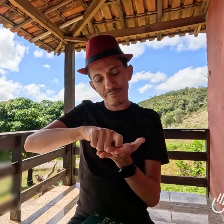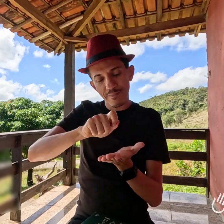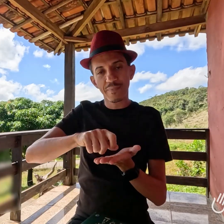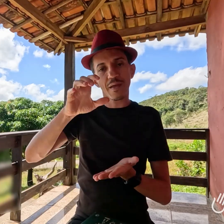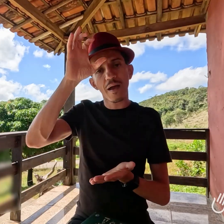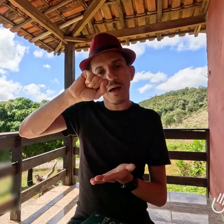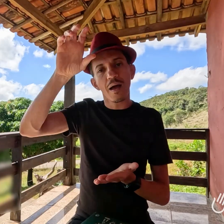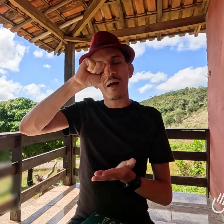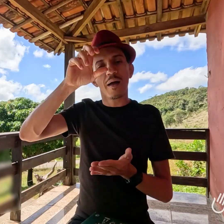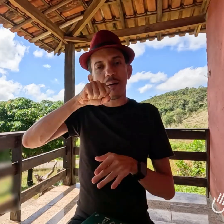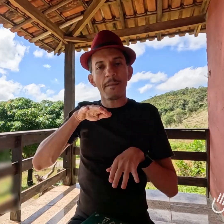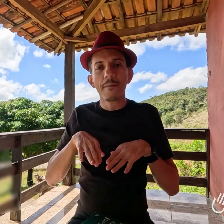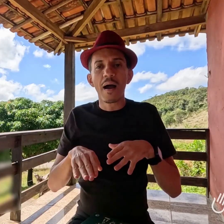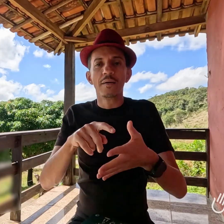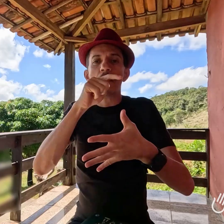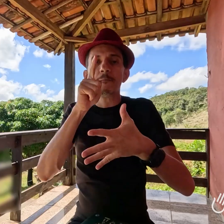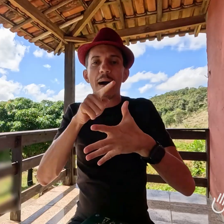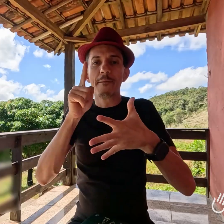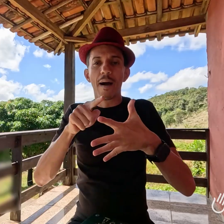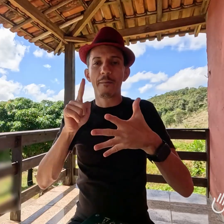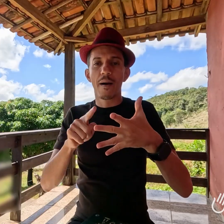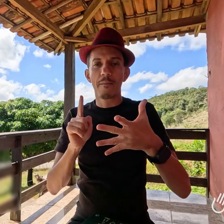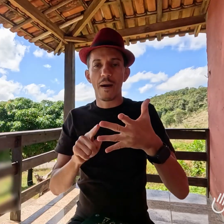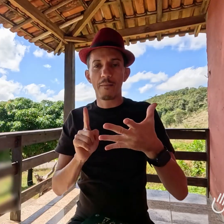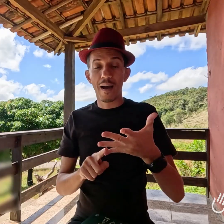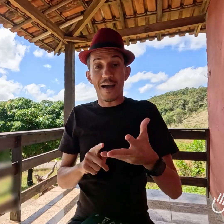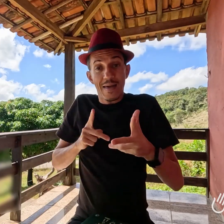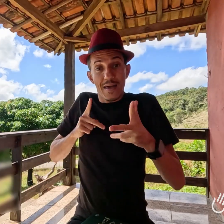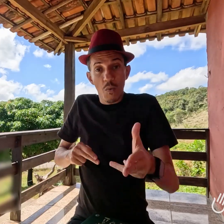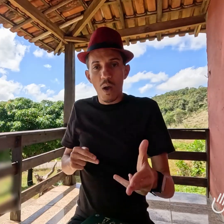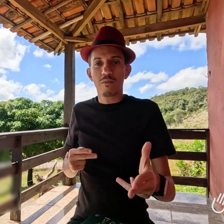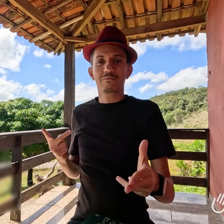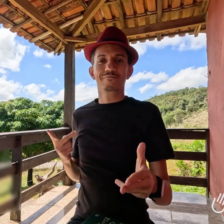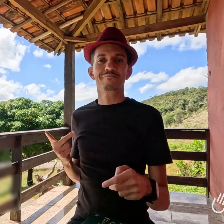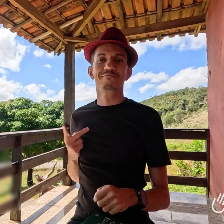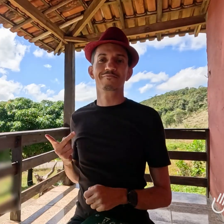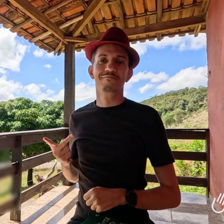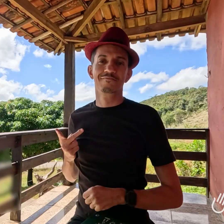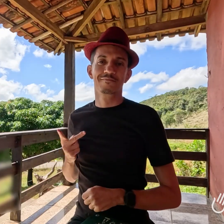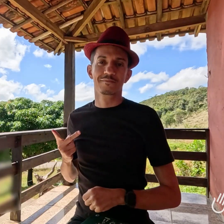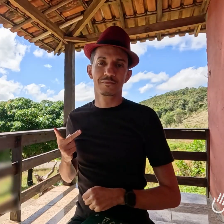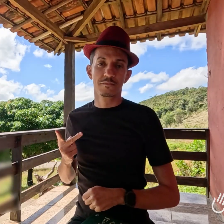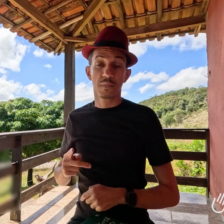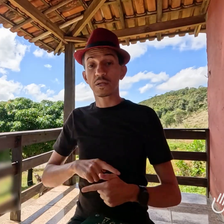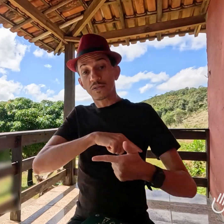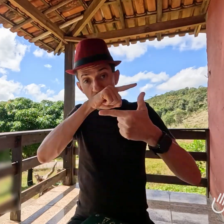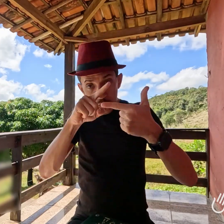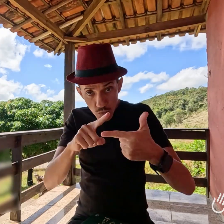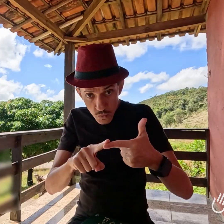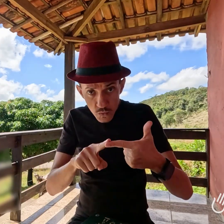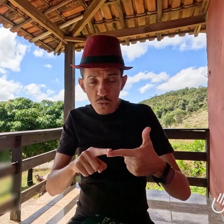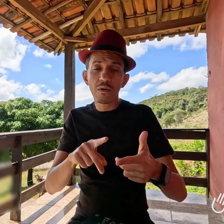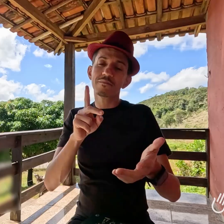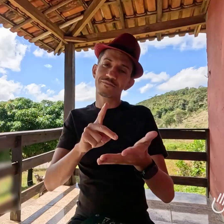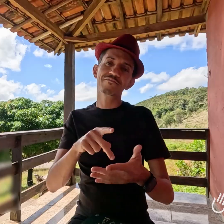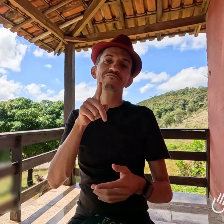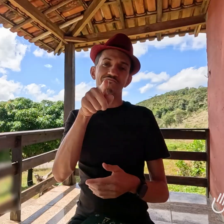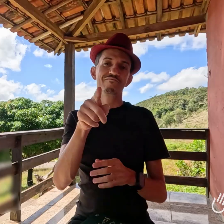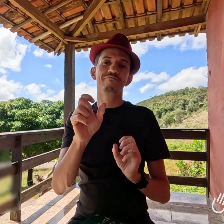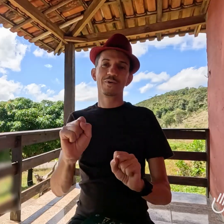isso? Bom, primeira coisa que você tem que saber, quer seja você surdo ou ouvinte, essas 5 fases são aplicáveis para você. São as